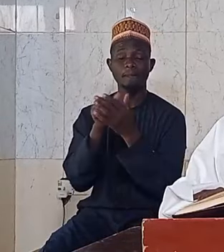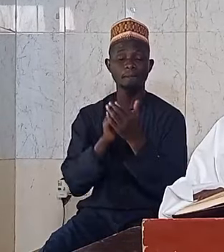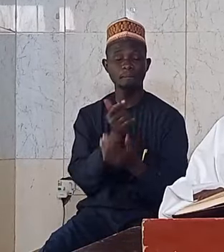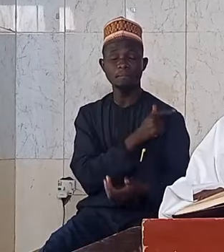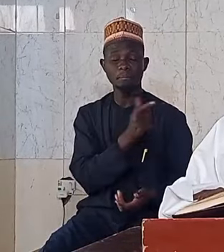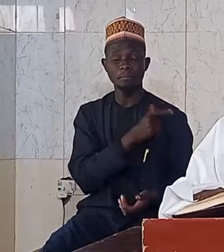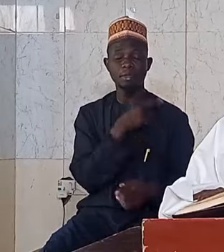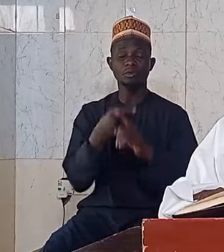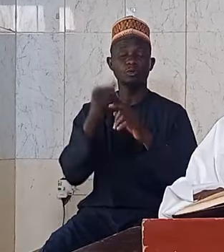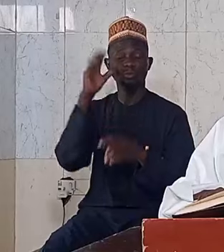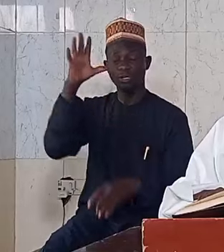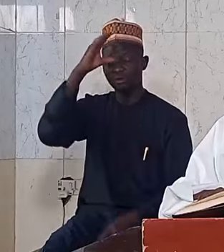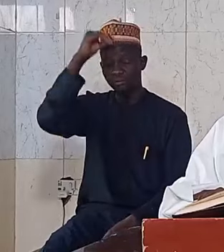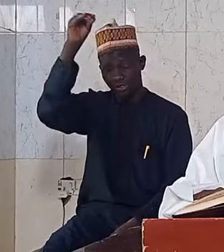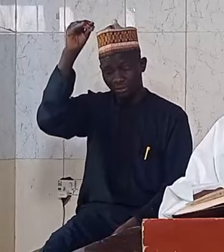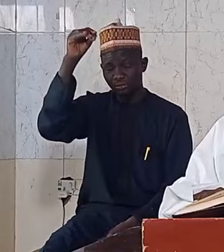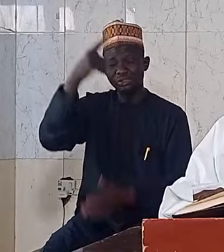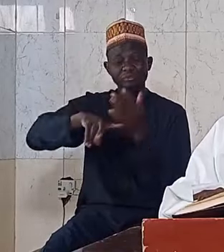ar-rijal wan-nisa